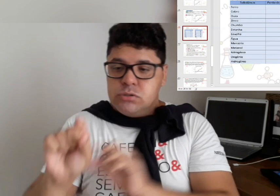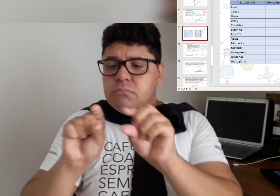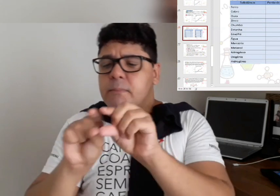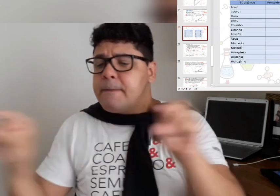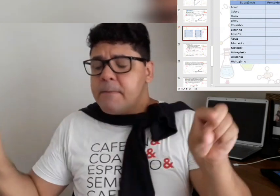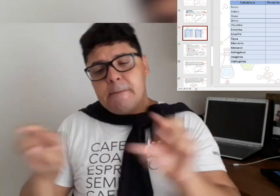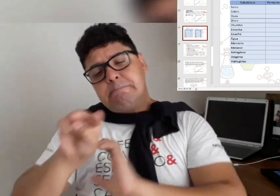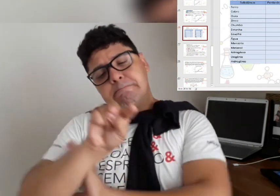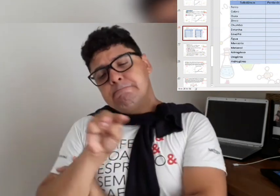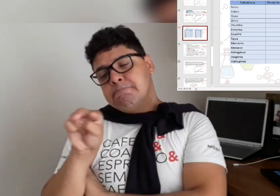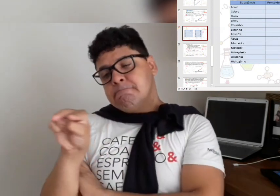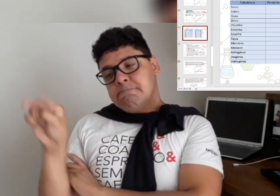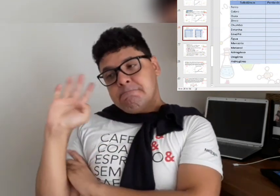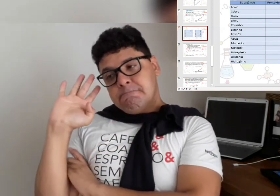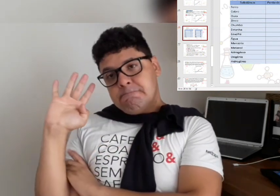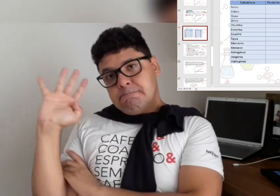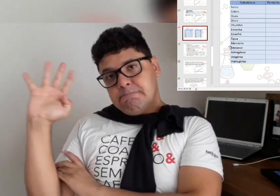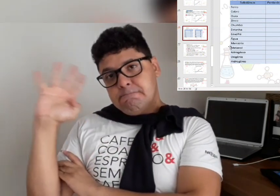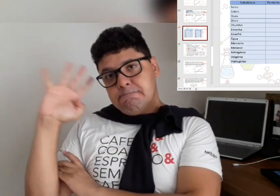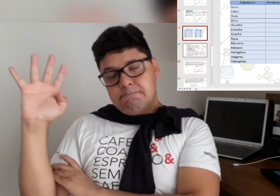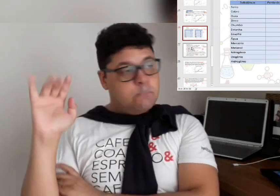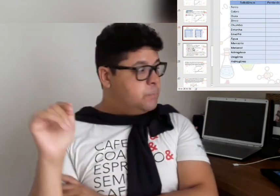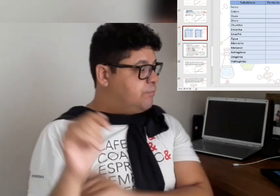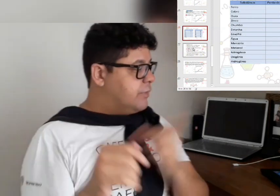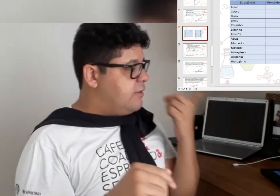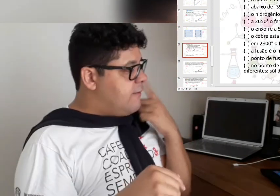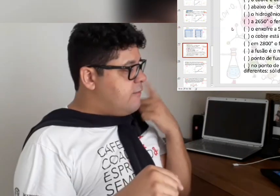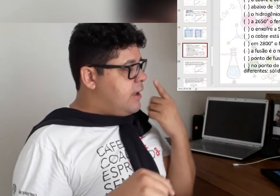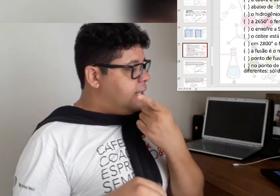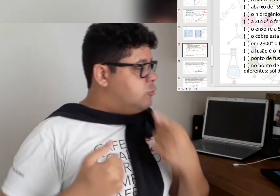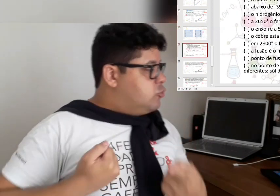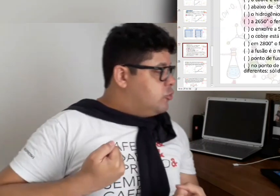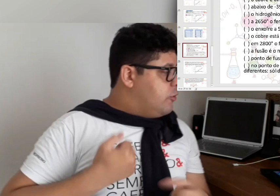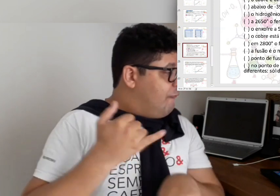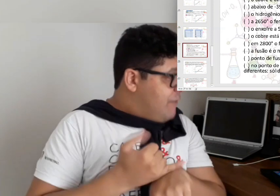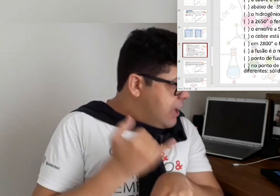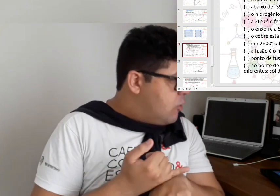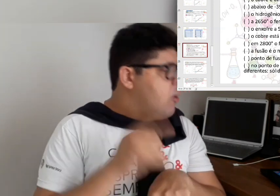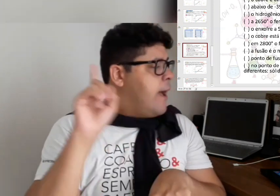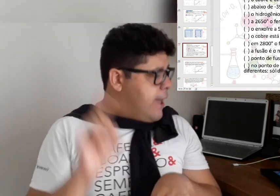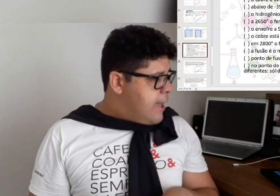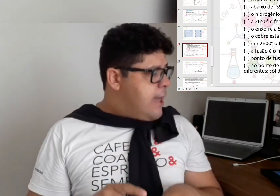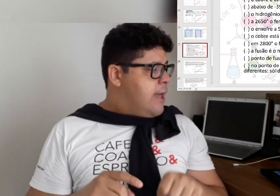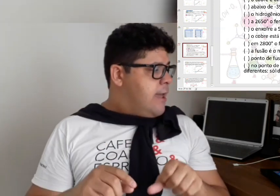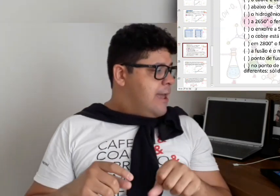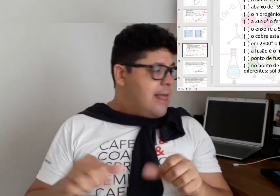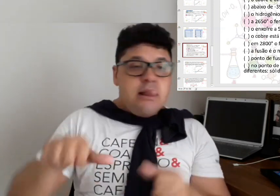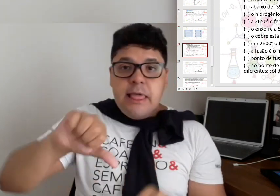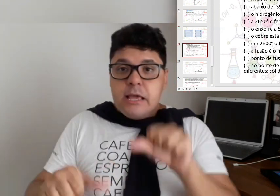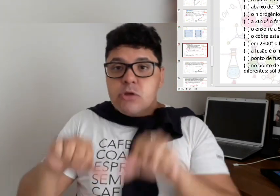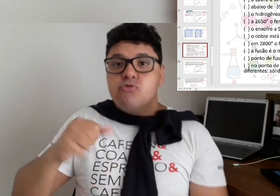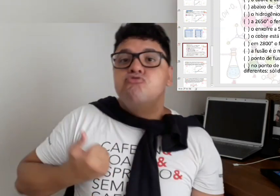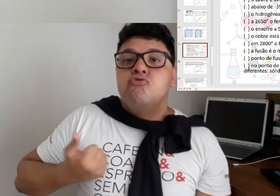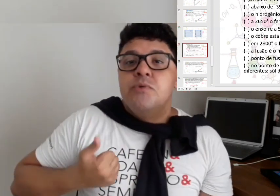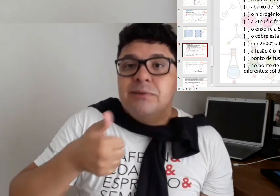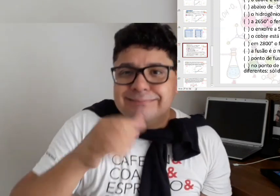ebulição é gasoso. Então, você vai ver em que faixa está o dado que ele está fornecendo aqui, tá? Aí